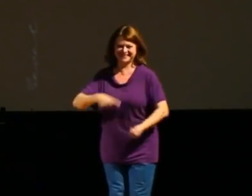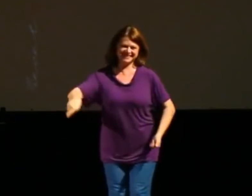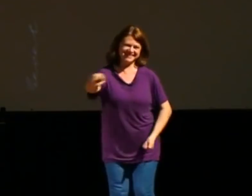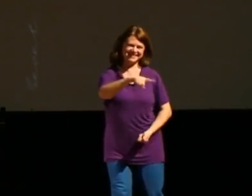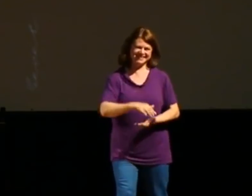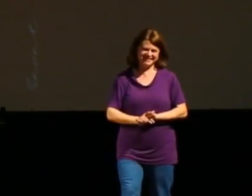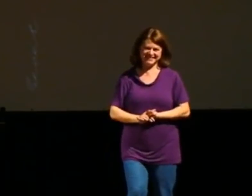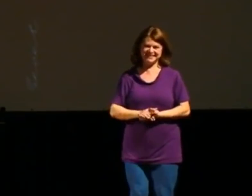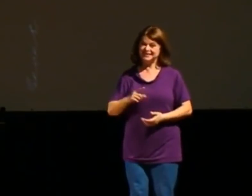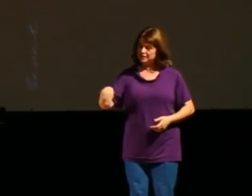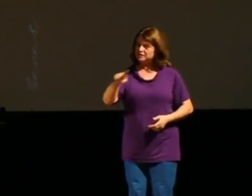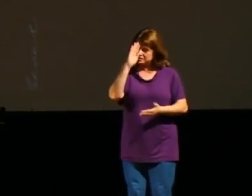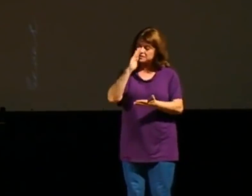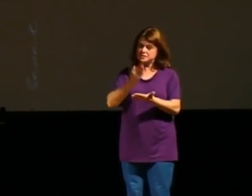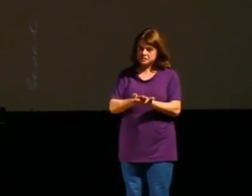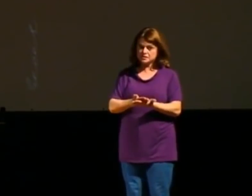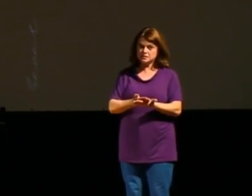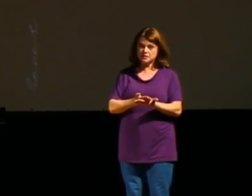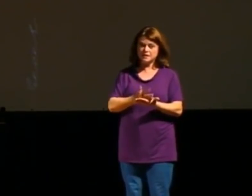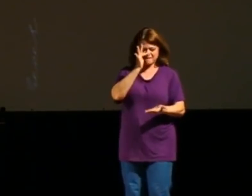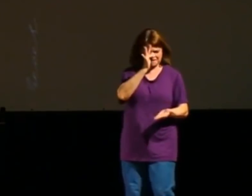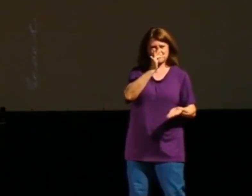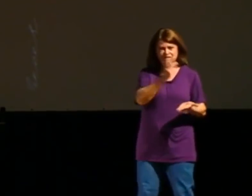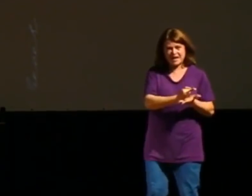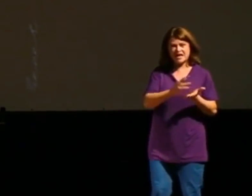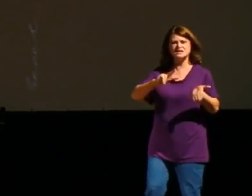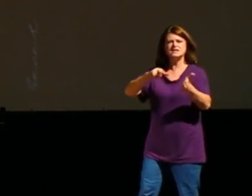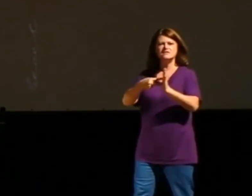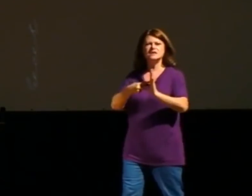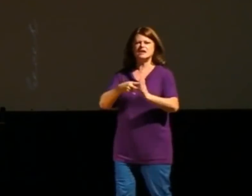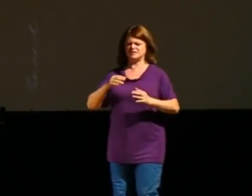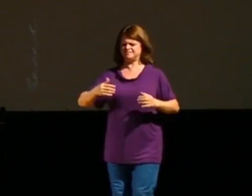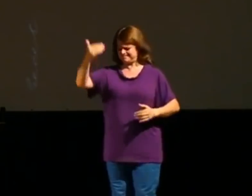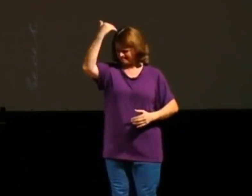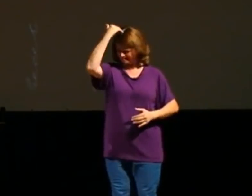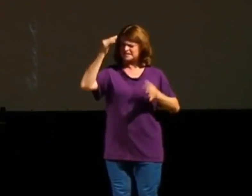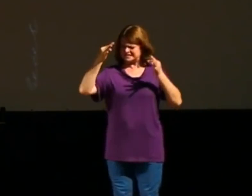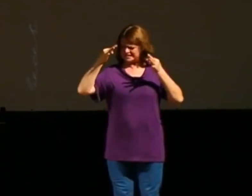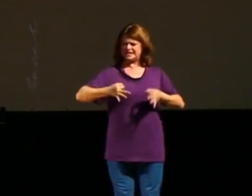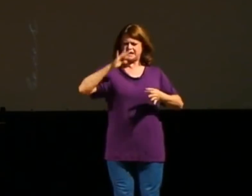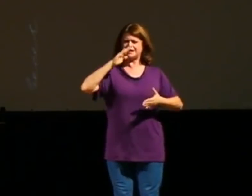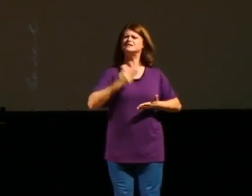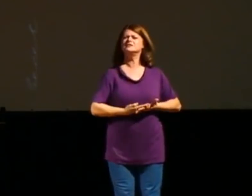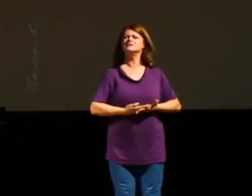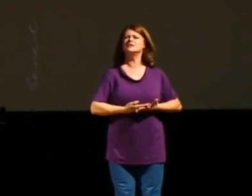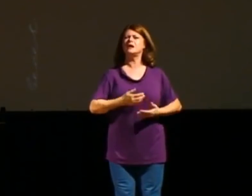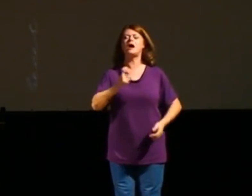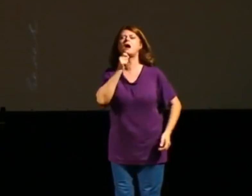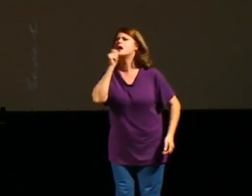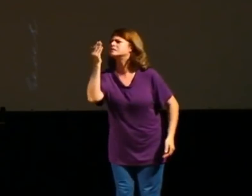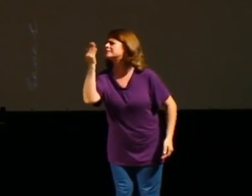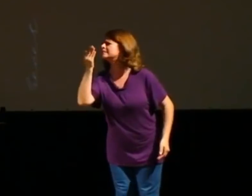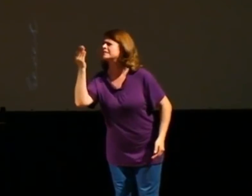certeza daquilo que se não vê, mas é firme fundamento daquilo que se espera. Se você vê, não existe